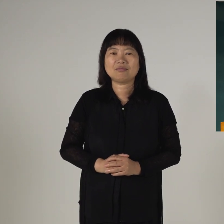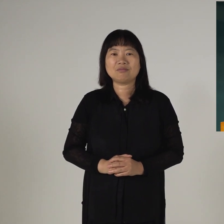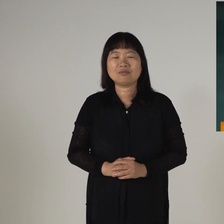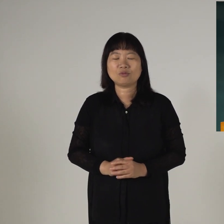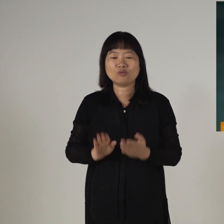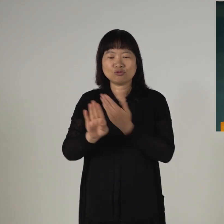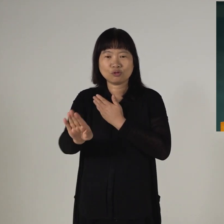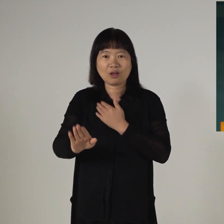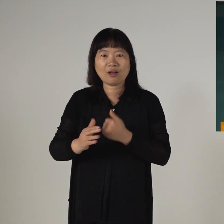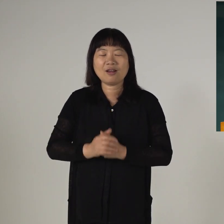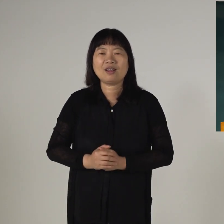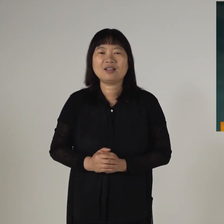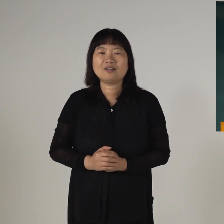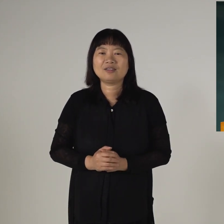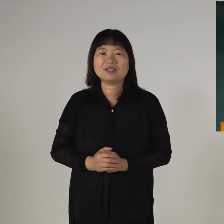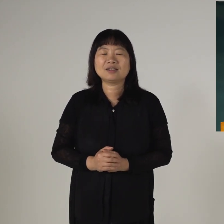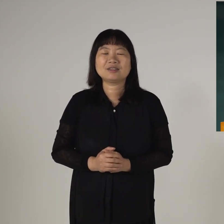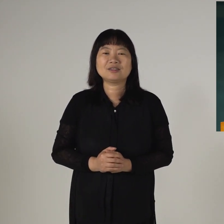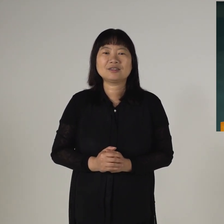그리고